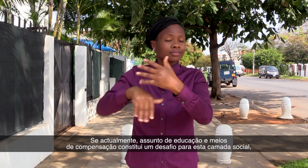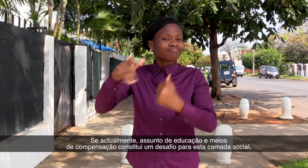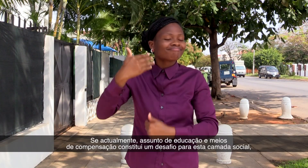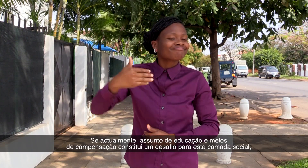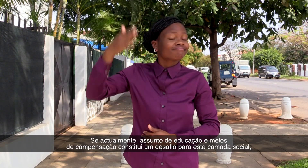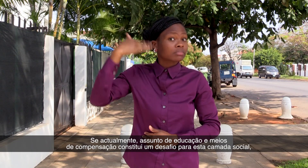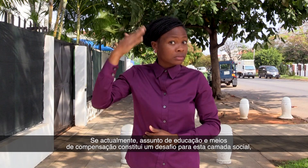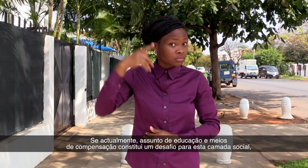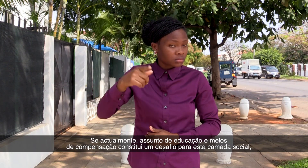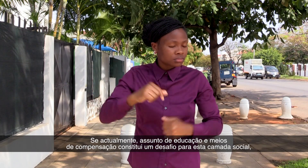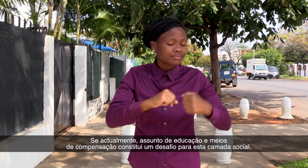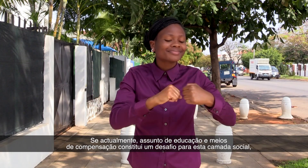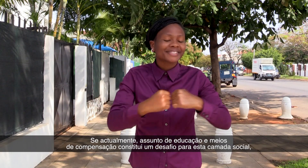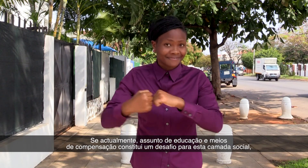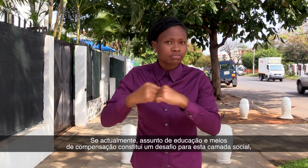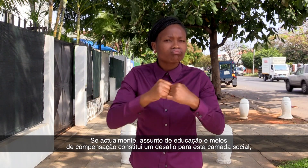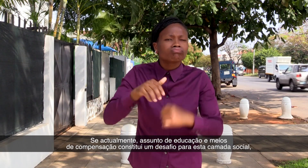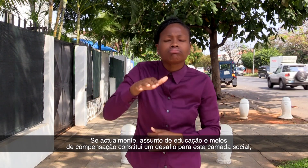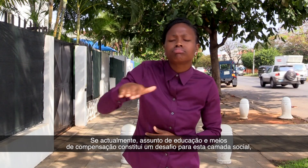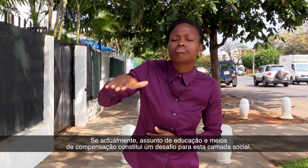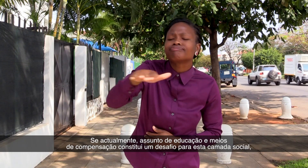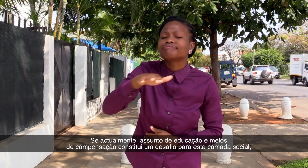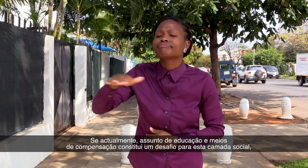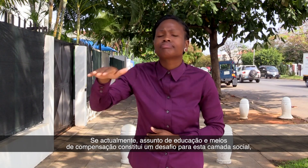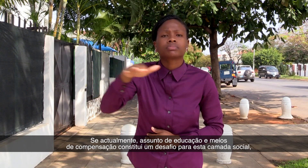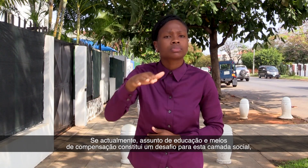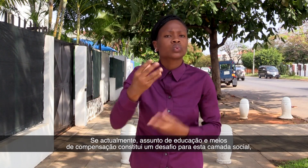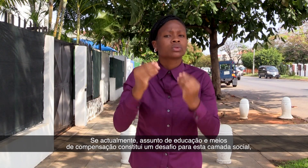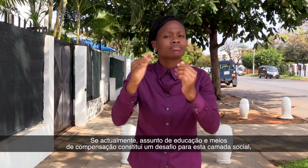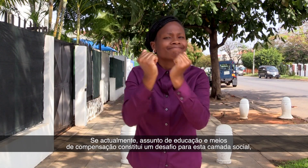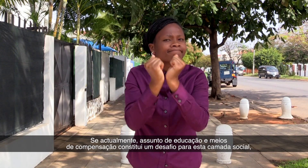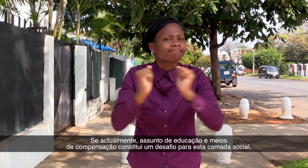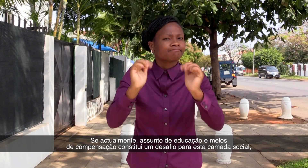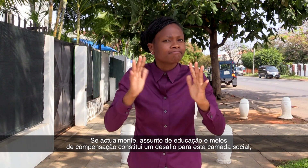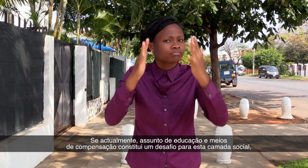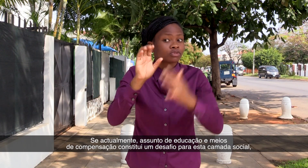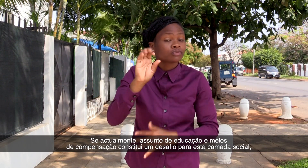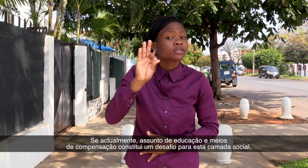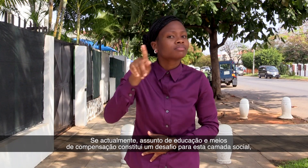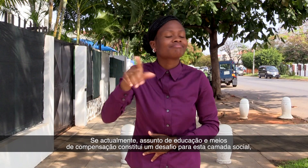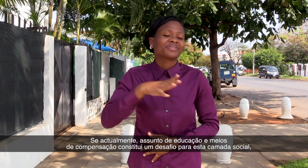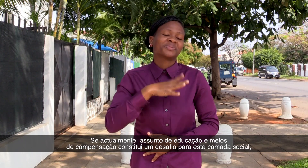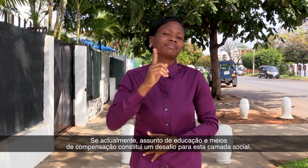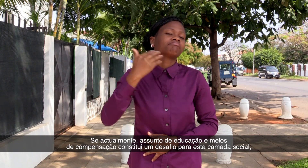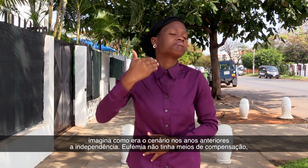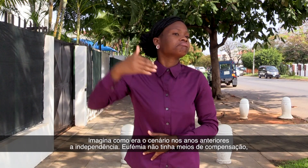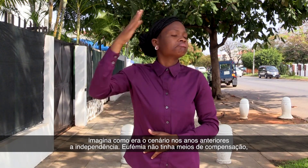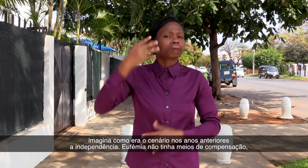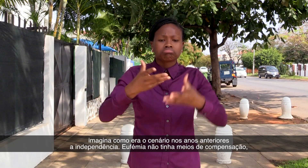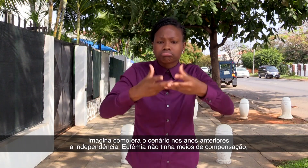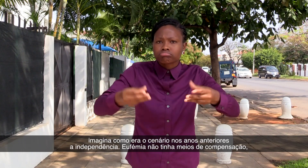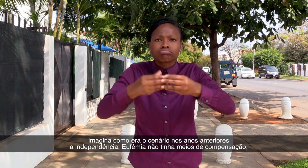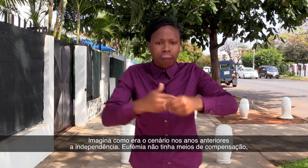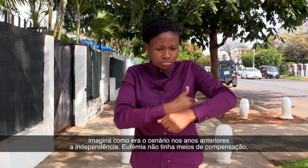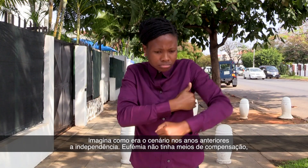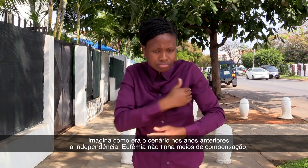Se atualmente o assunto da educação e meios de compensação constituem um desafio para esta camada social, imagina